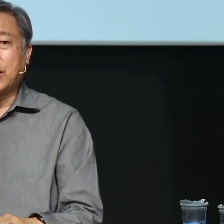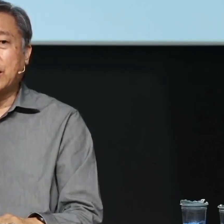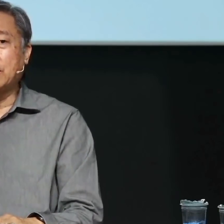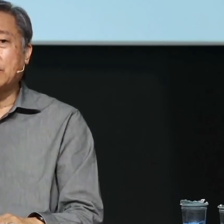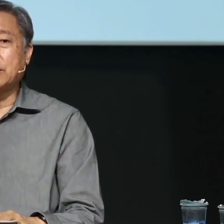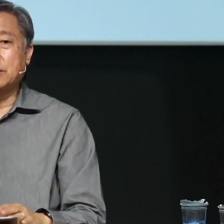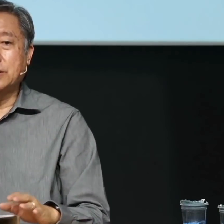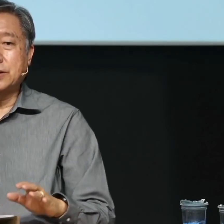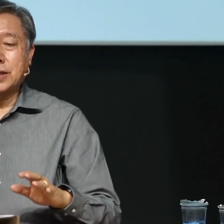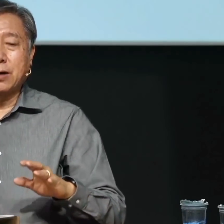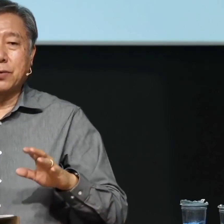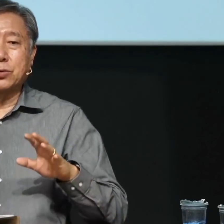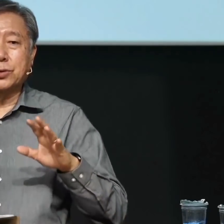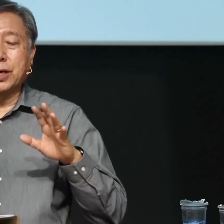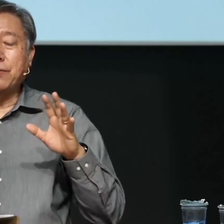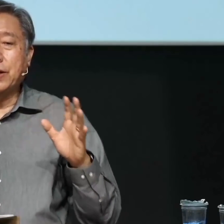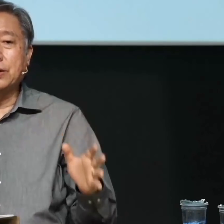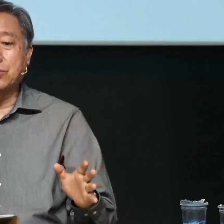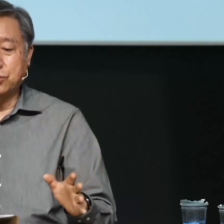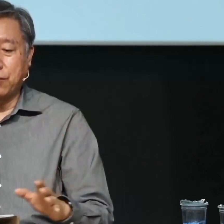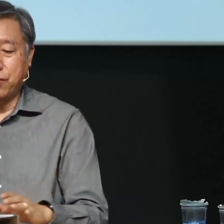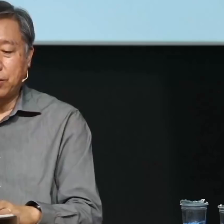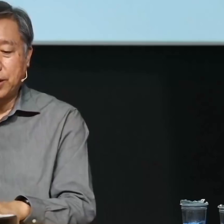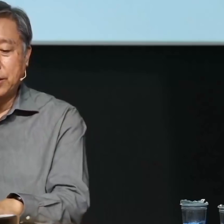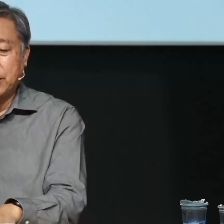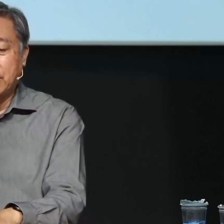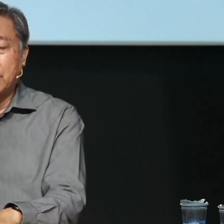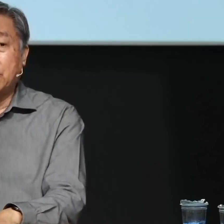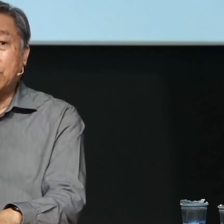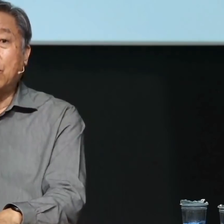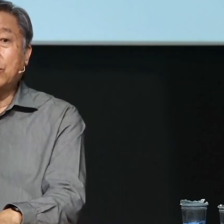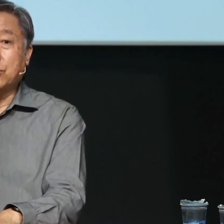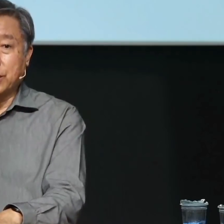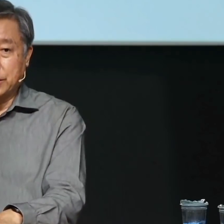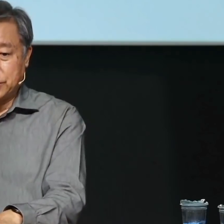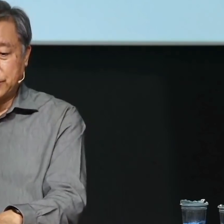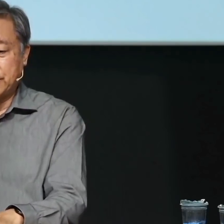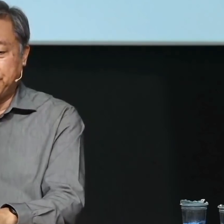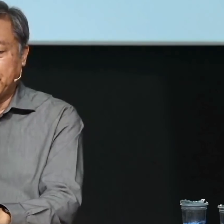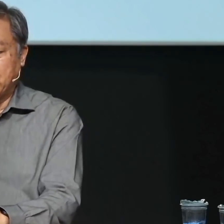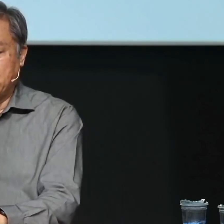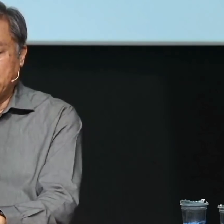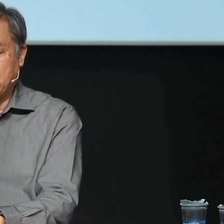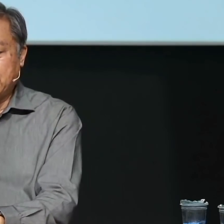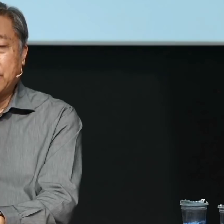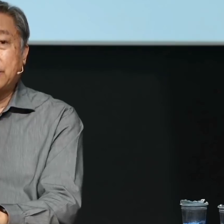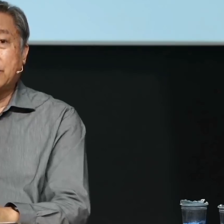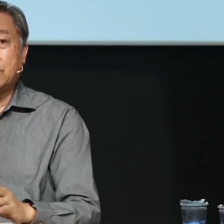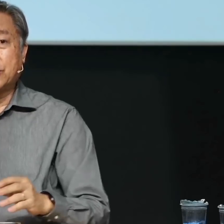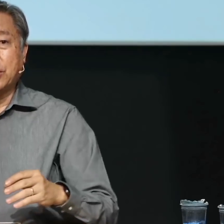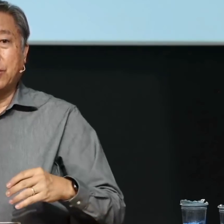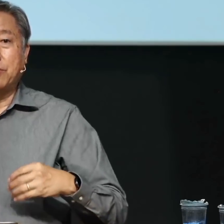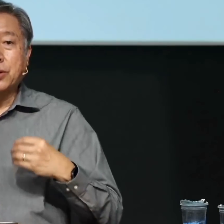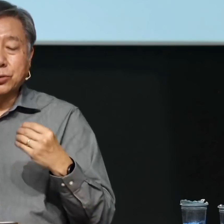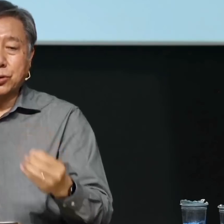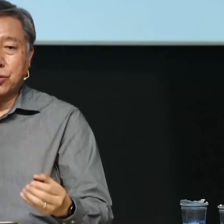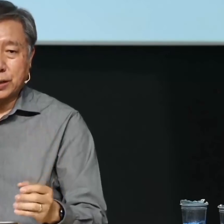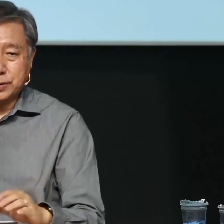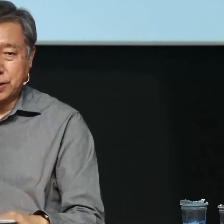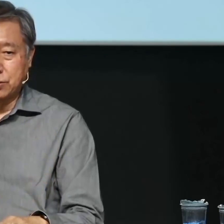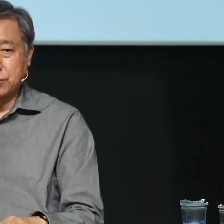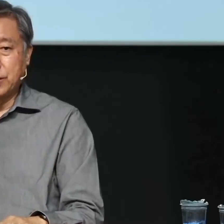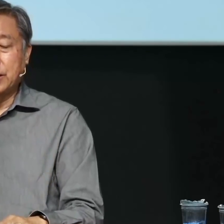Senhor já estava nos revelando de uma forma muito grande. E ali o Senhor abriu